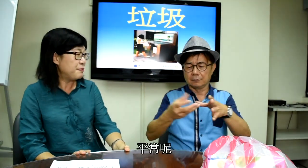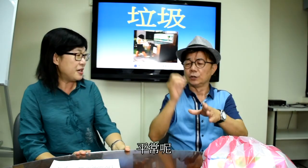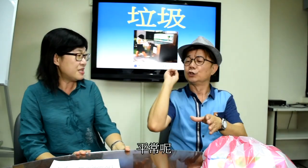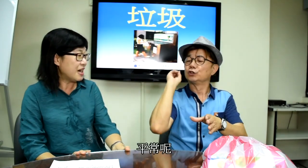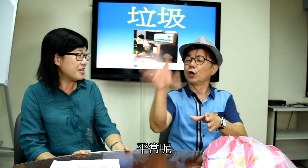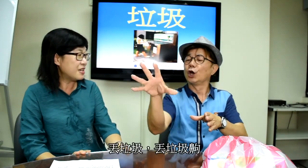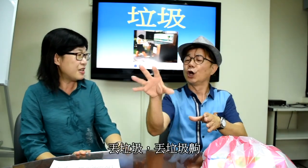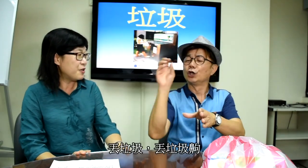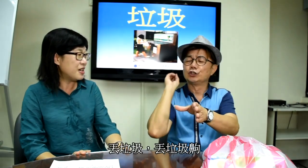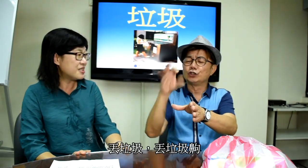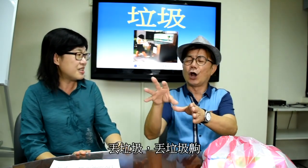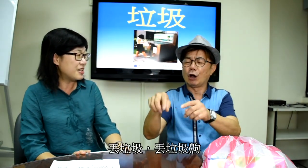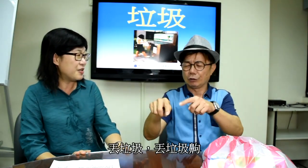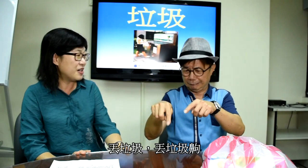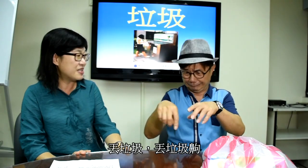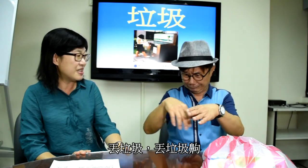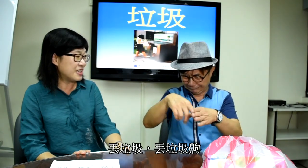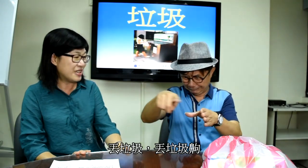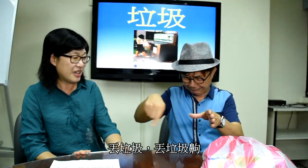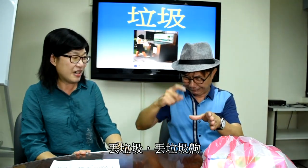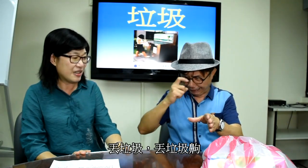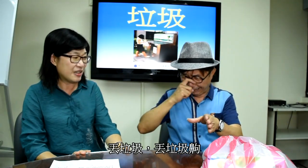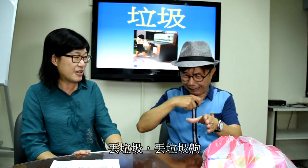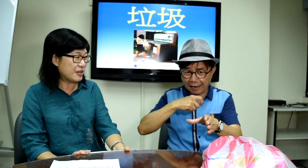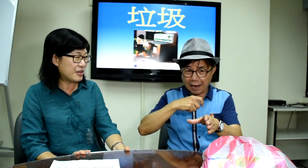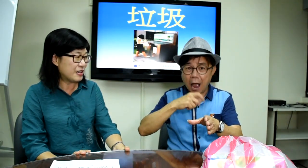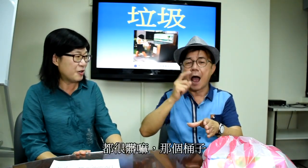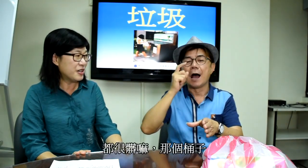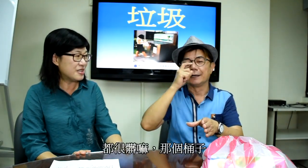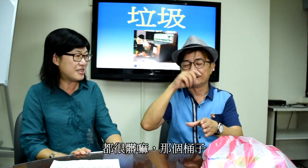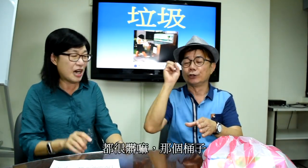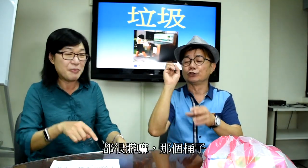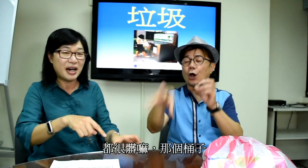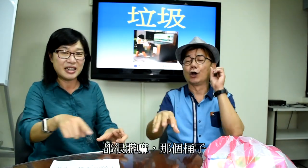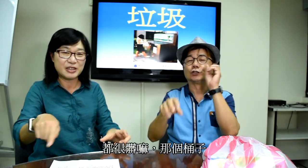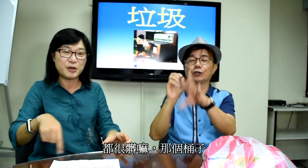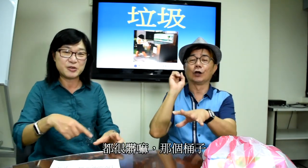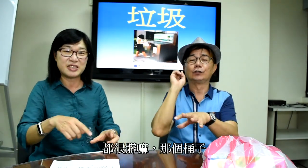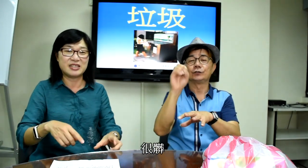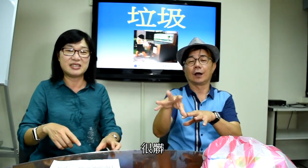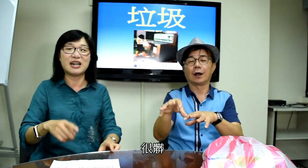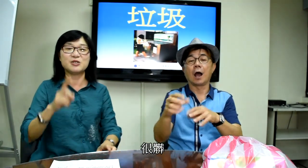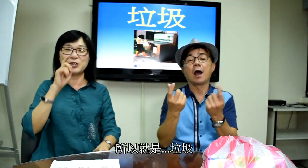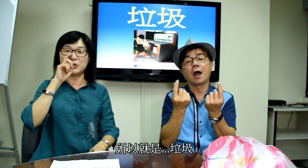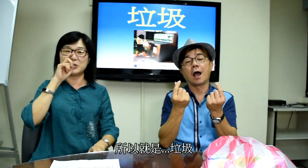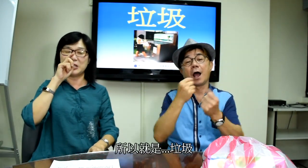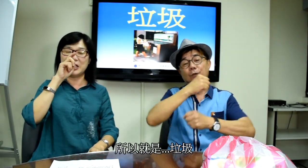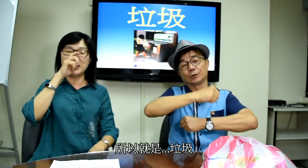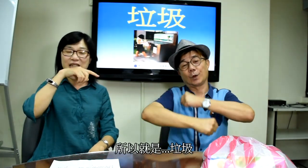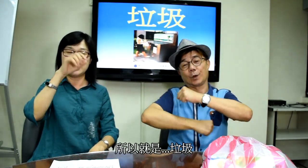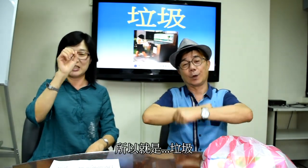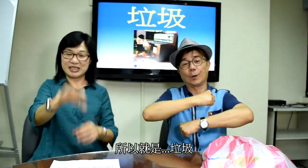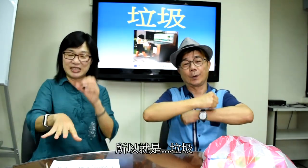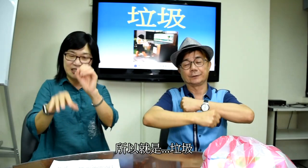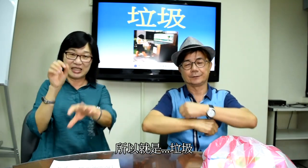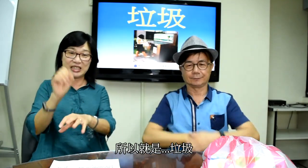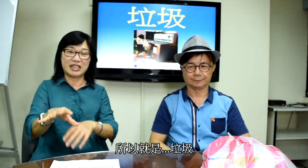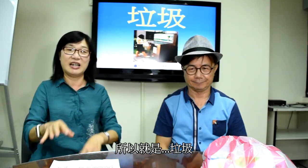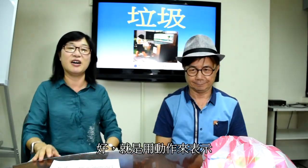平常呢丢垃圾，丢垃圾，都很脏嘛，那个桶子很脏，所以就是垃圾，就